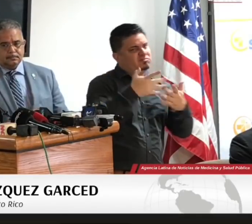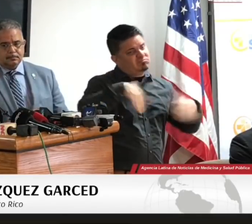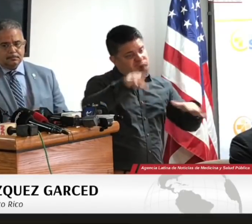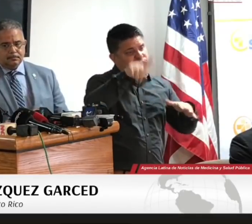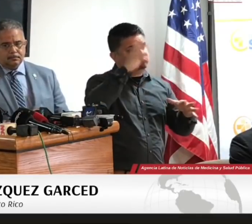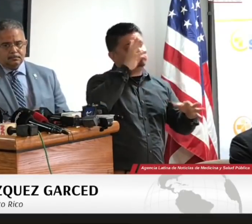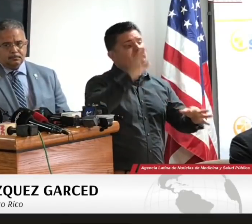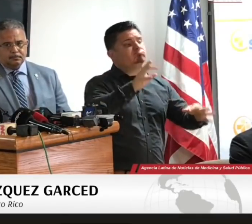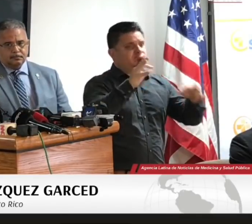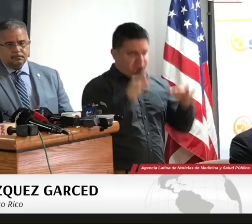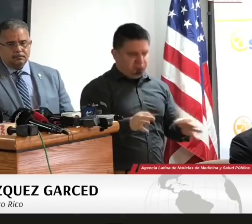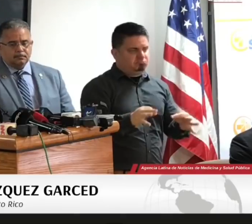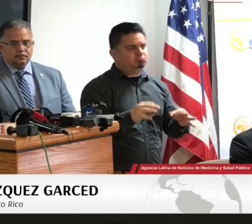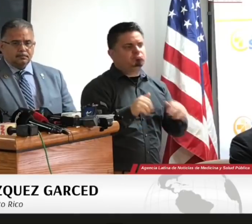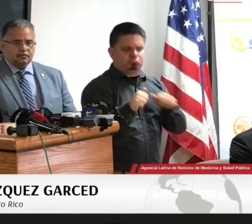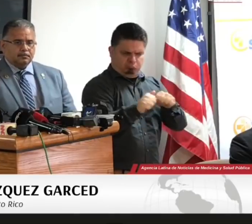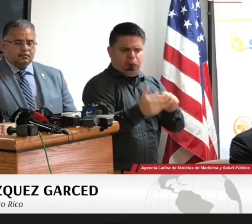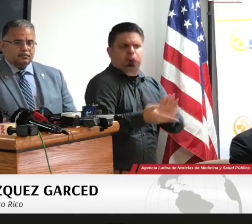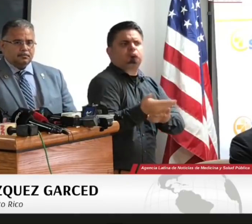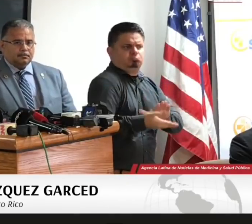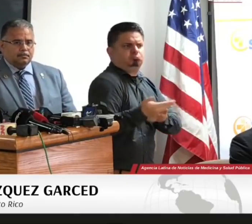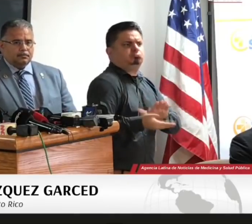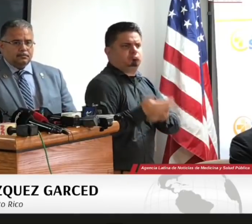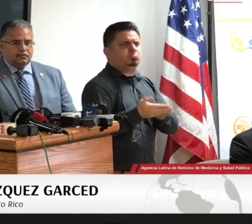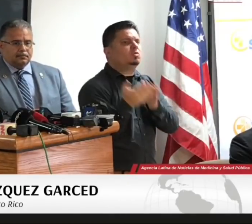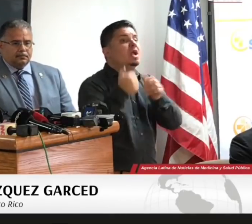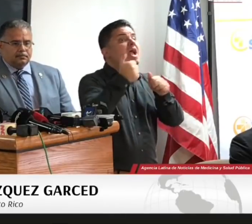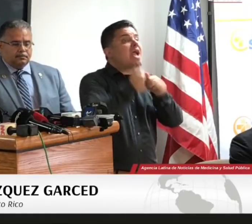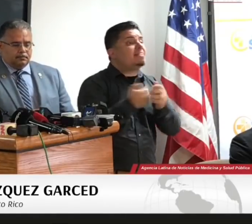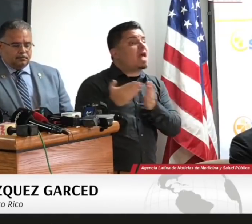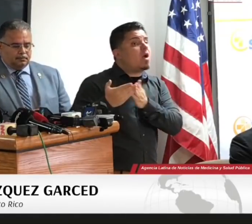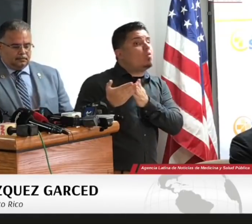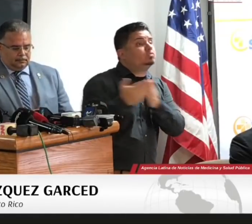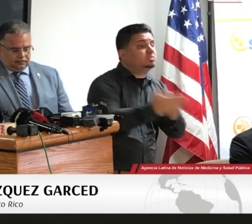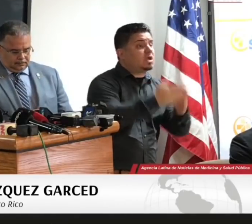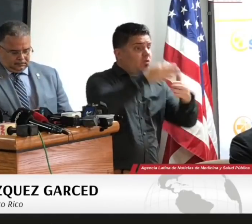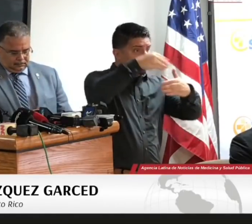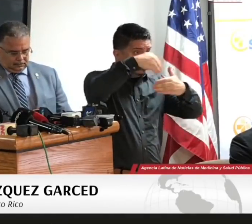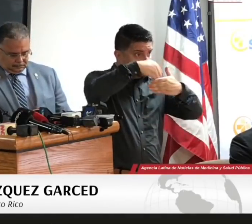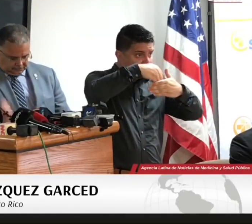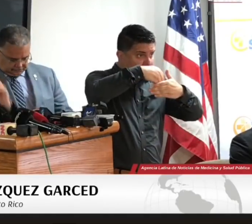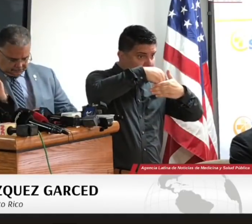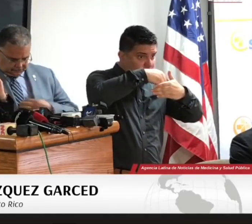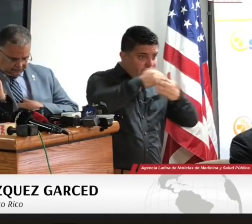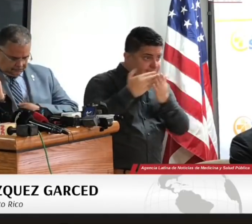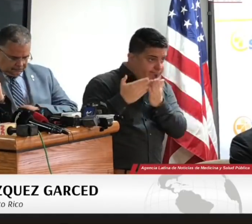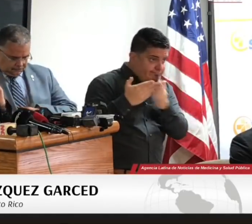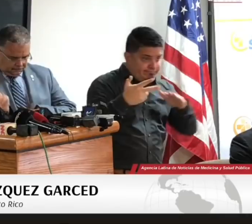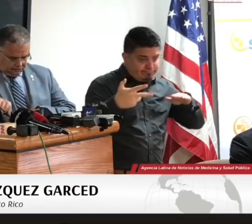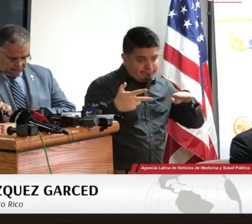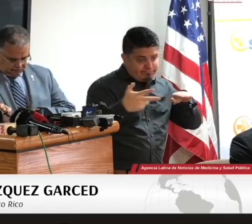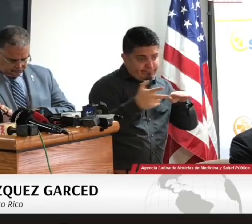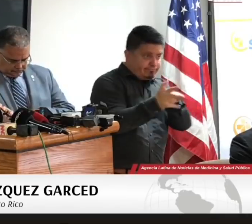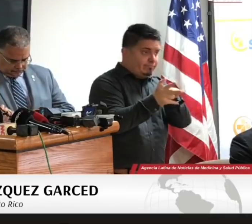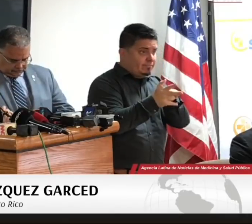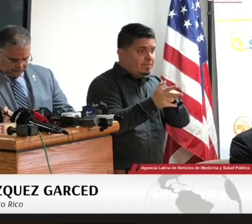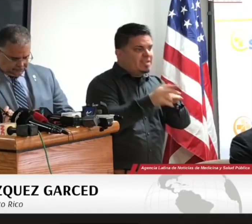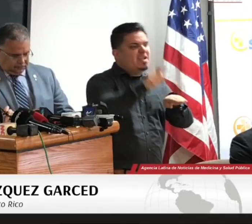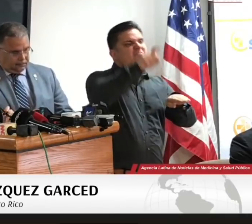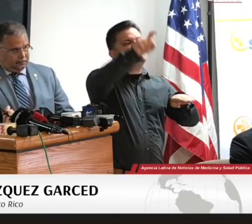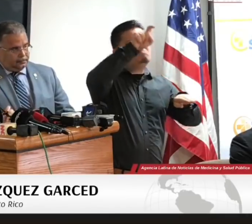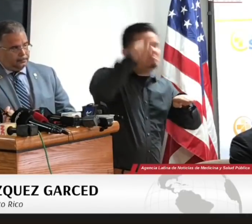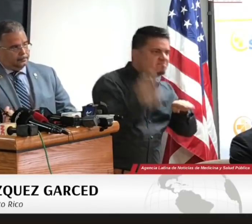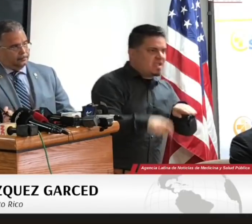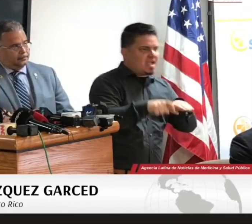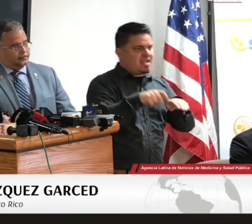persiste que cada crucero que pretenda entrar a la Bahía de San Juan deberá el director médico